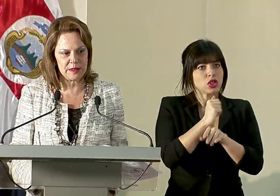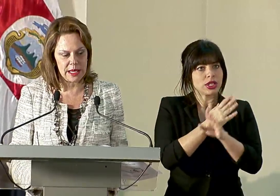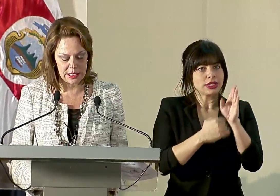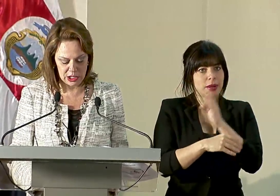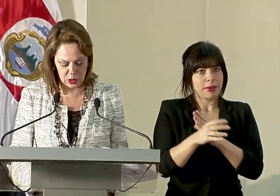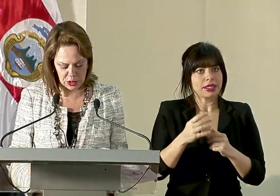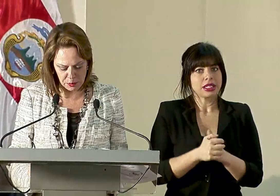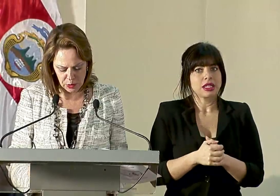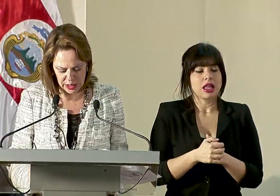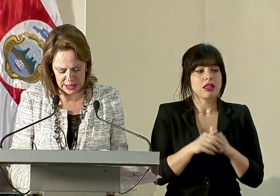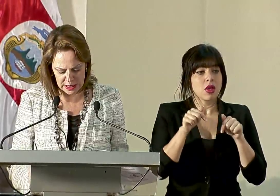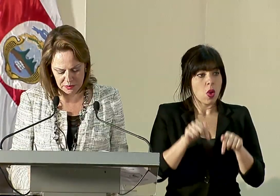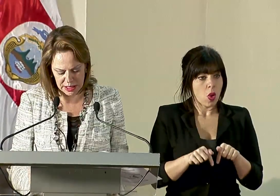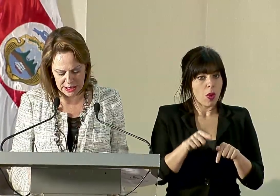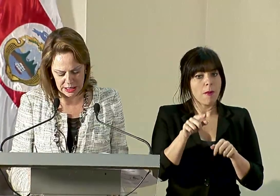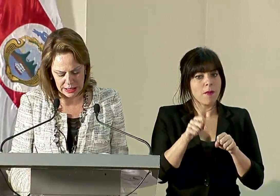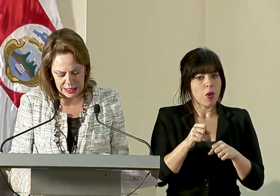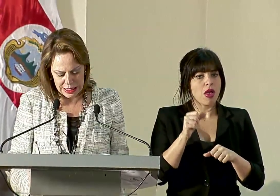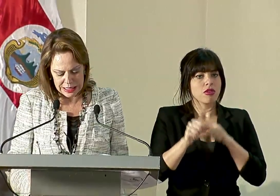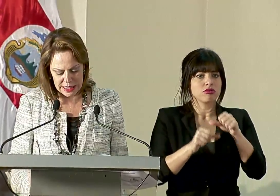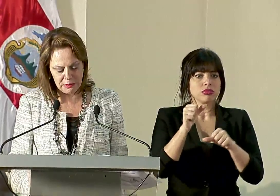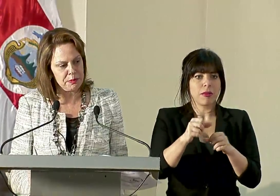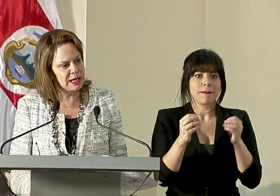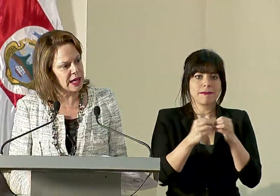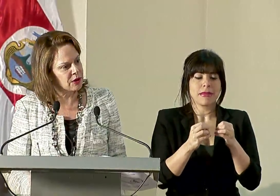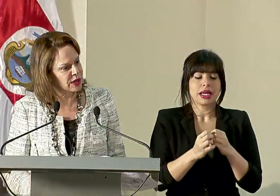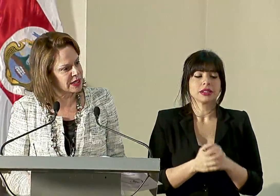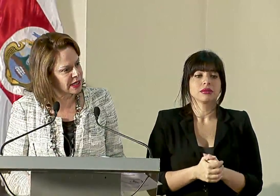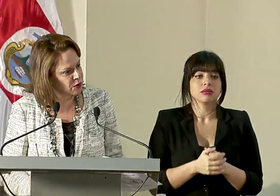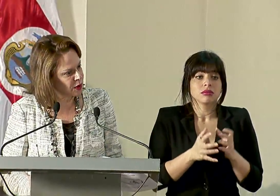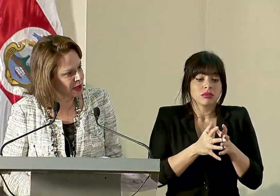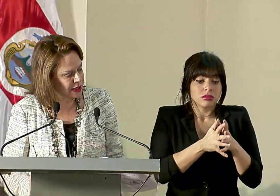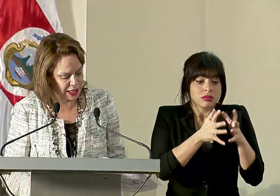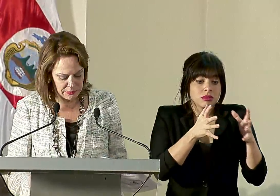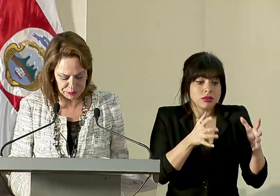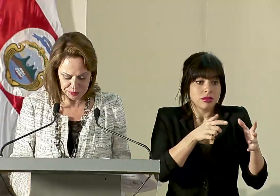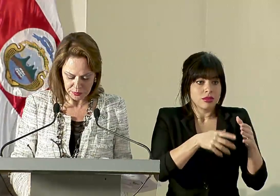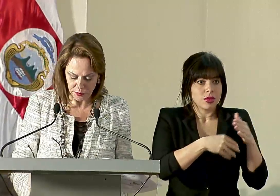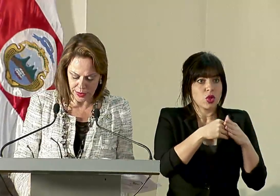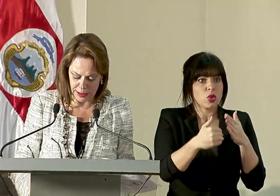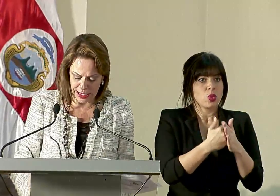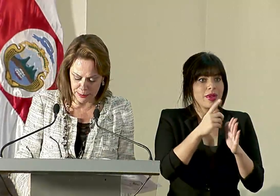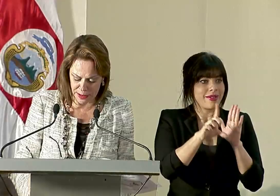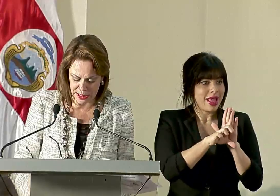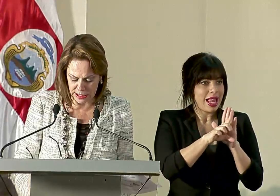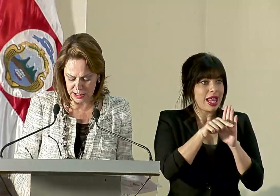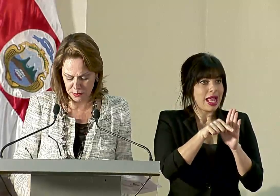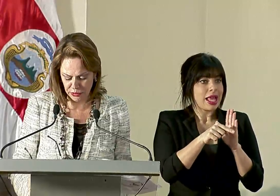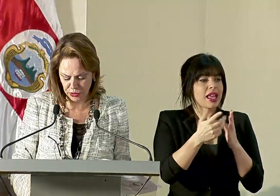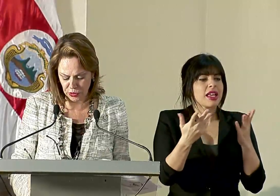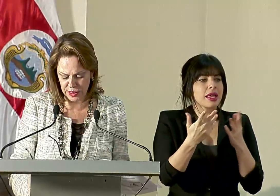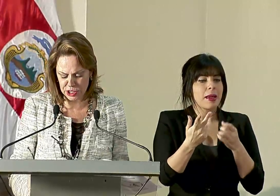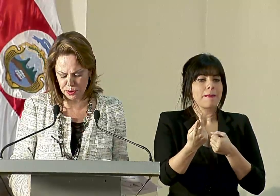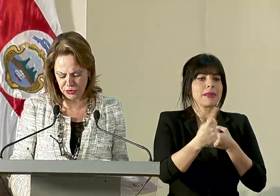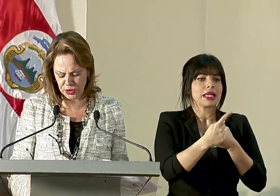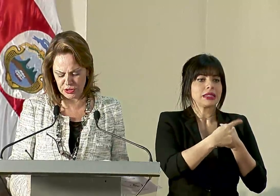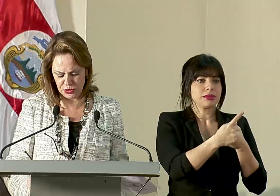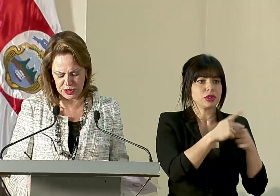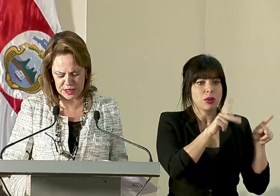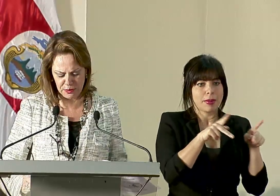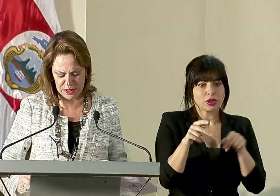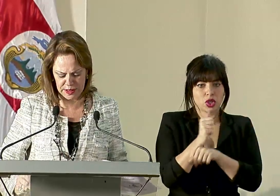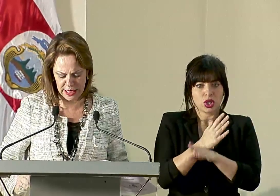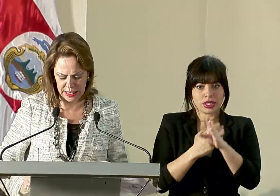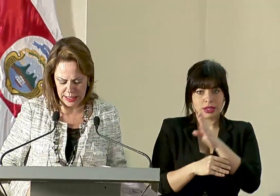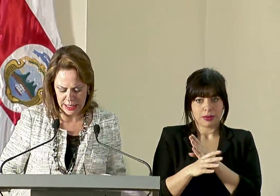discapacidad y que hoy podrá hacer más. Se amplía con esta nueva ley la participación de las personas